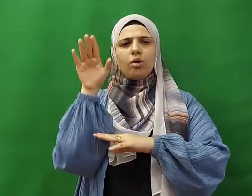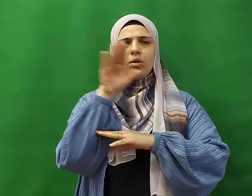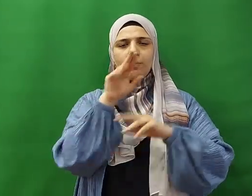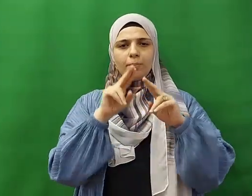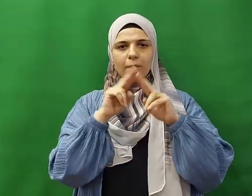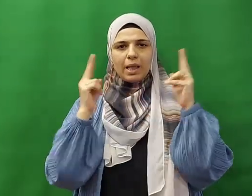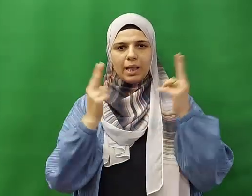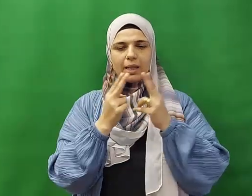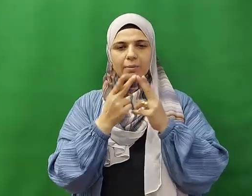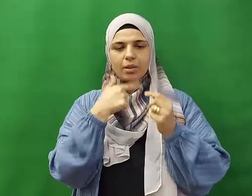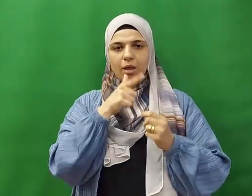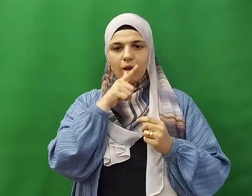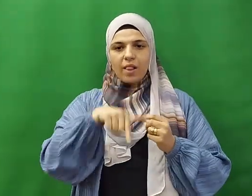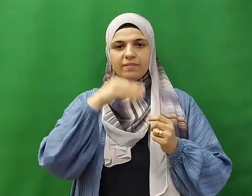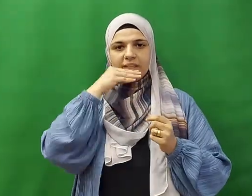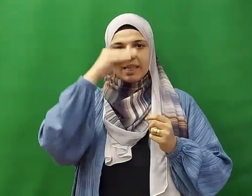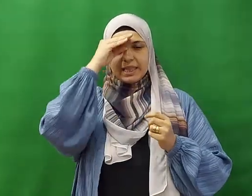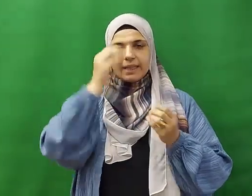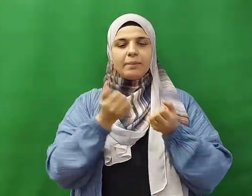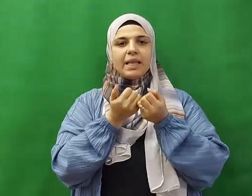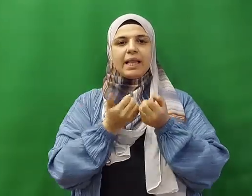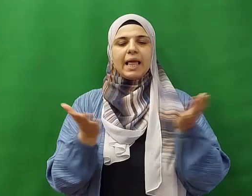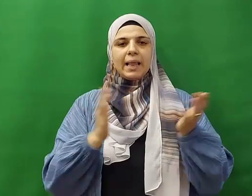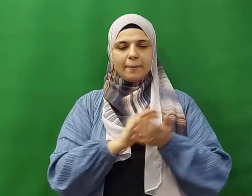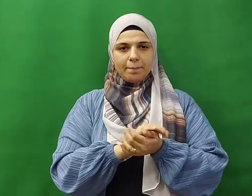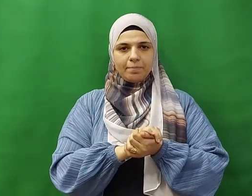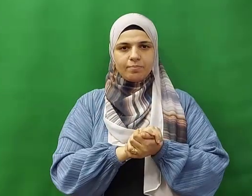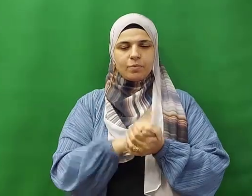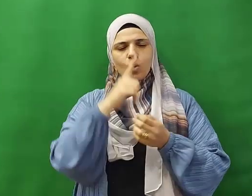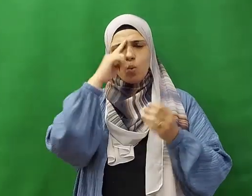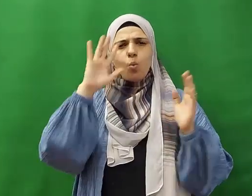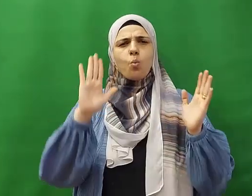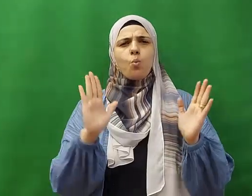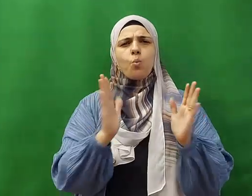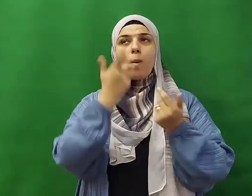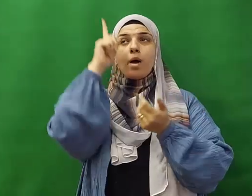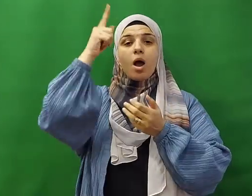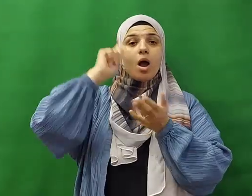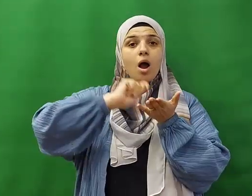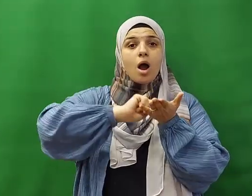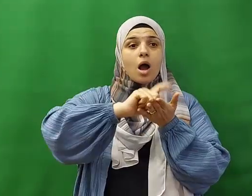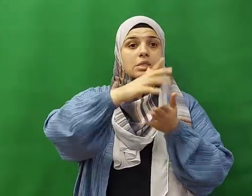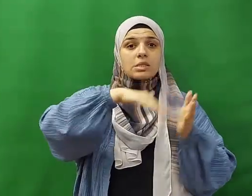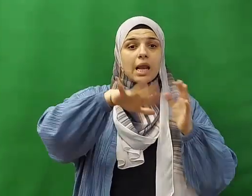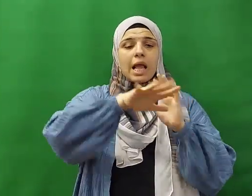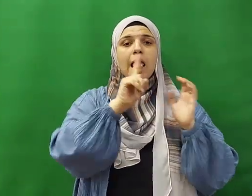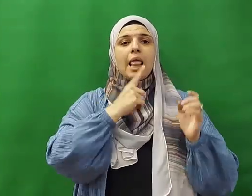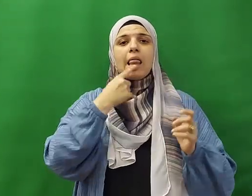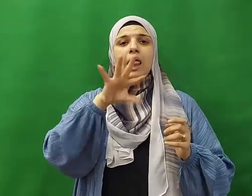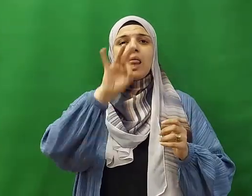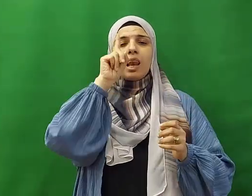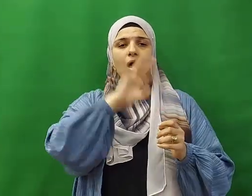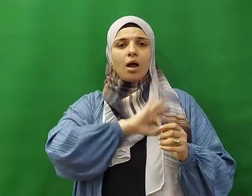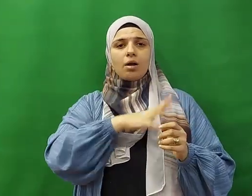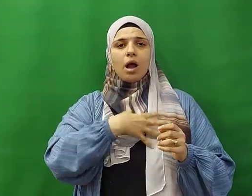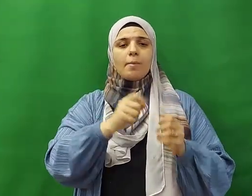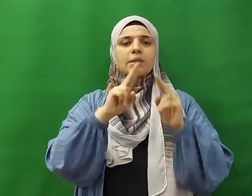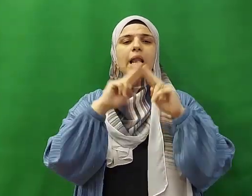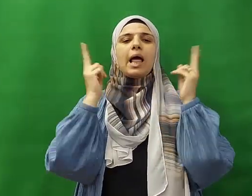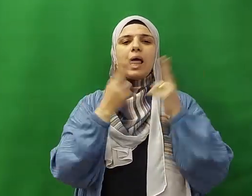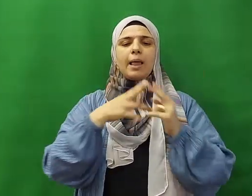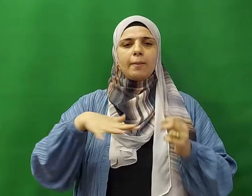الحمد لله رب العالمين القائل في كتابه الكريم: وما أرسلناك إلا رحمة